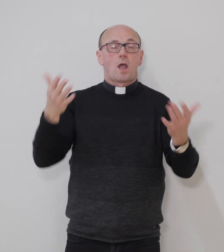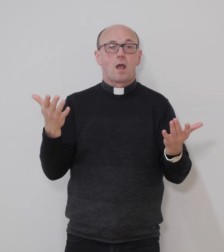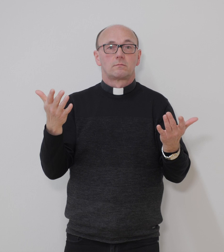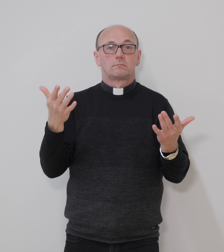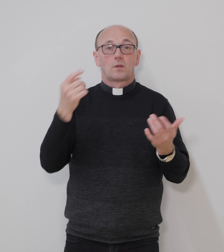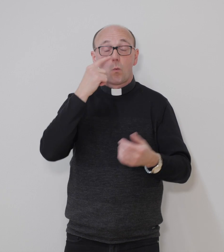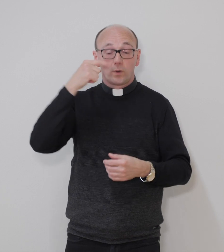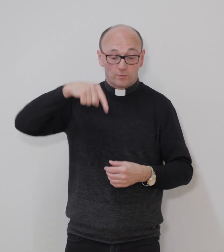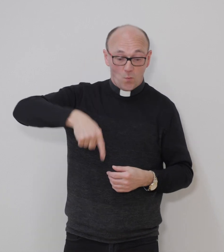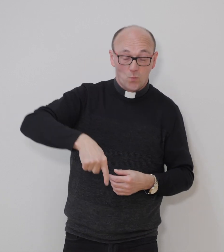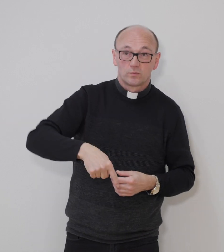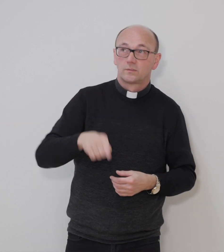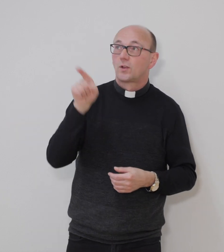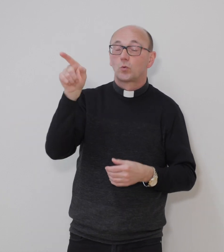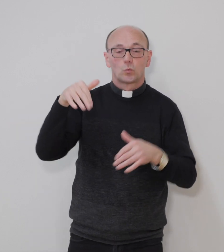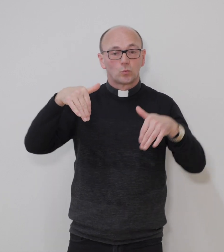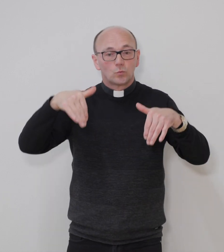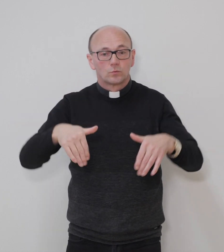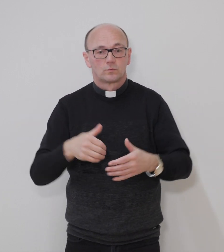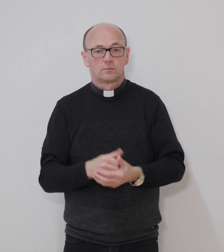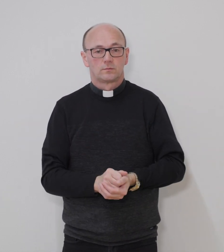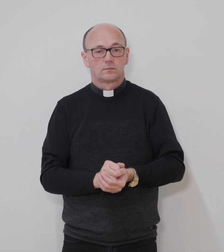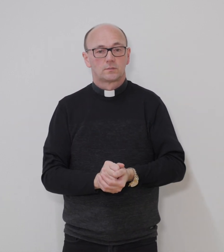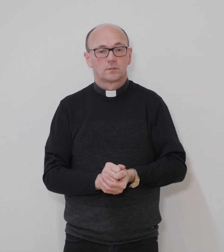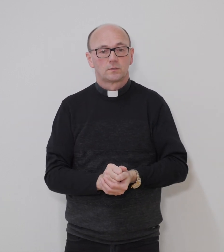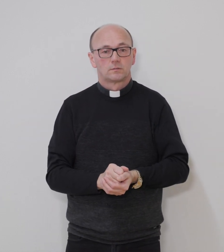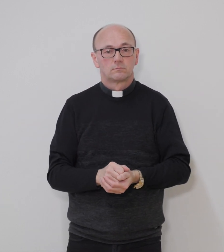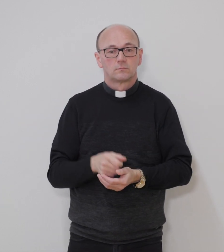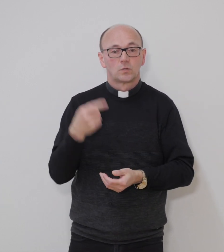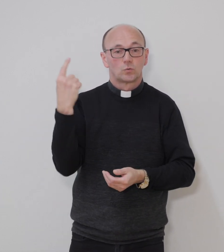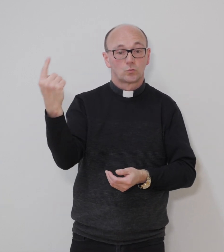Wohin kann ich gehen vor deinem Geist?